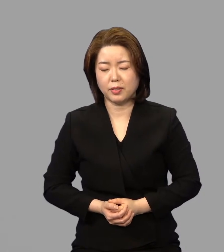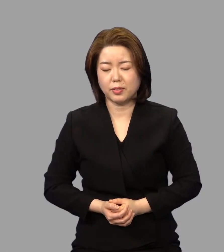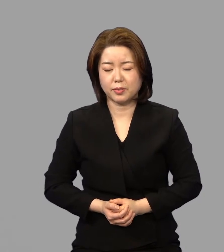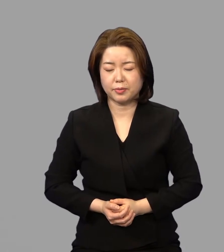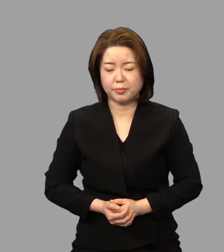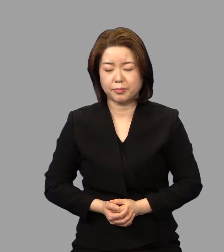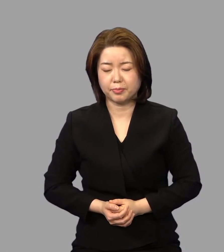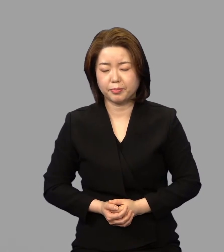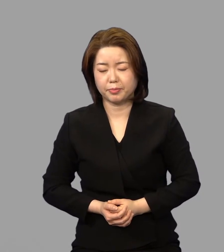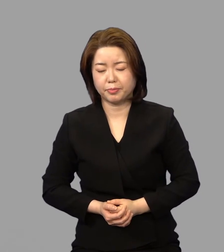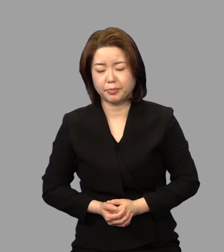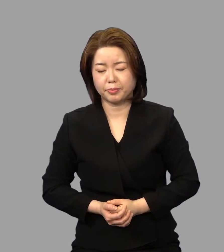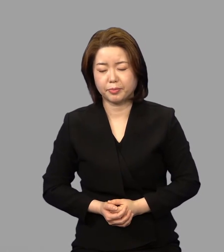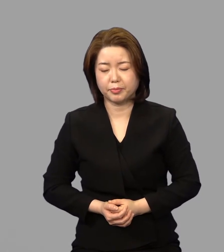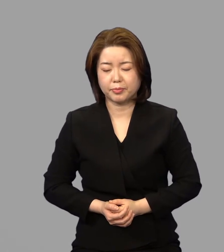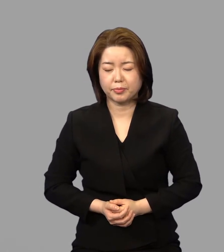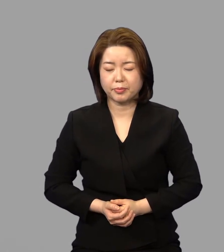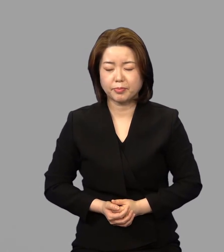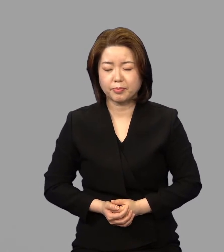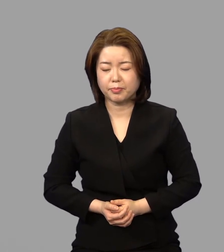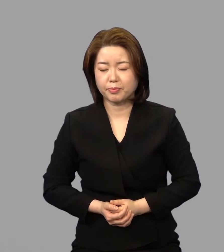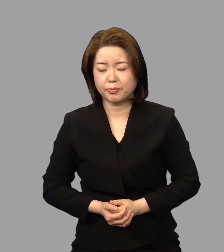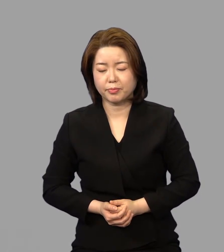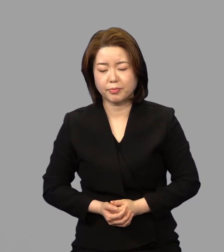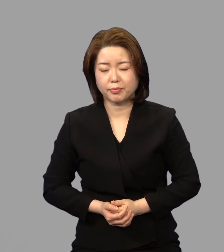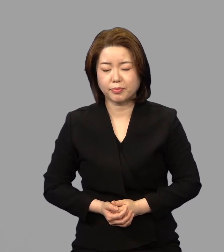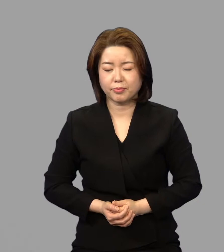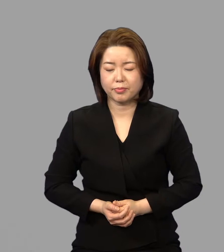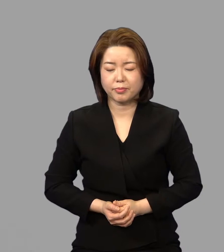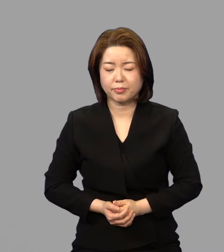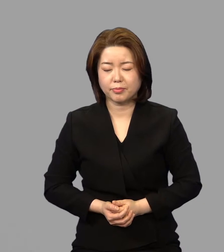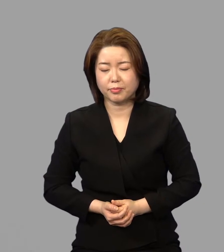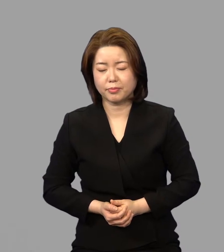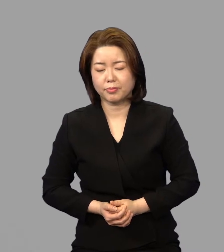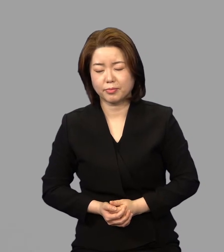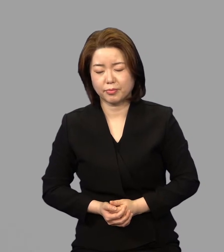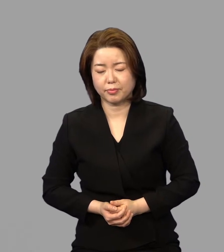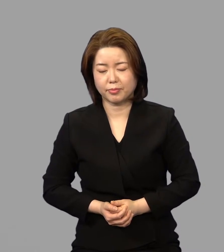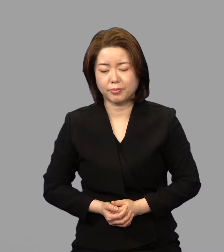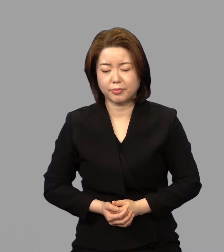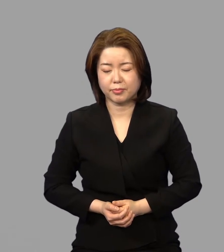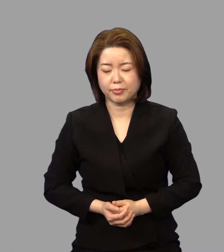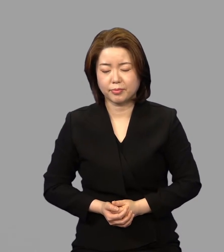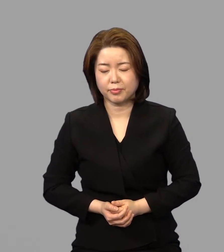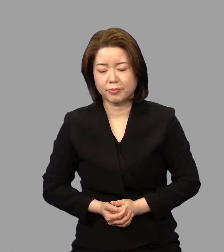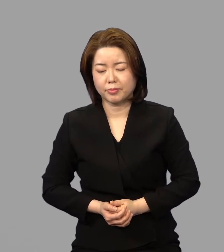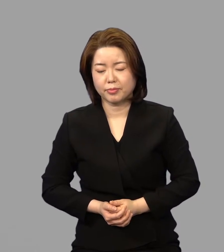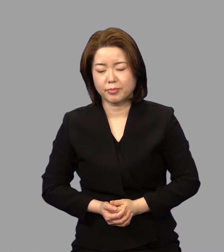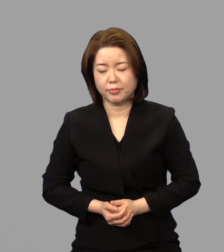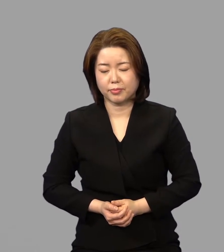주님 역사하셔서 하나님 은혜를 부어가지고 사랑하는